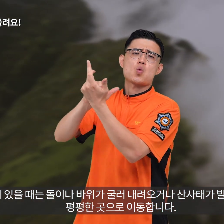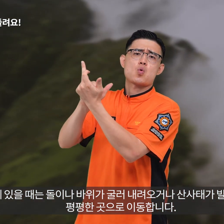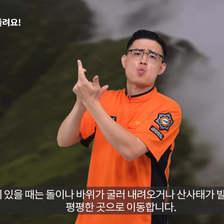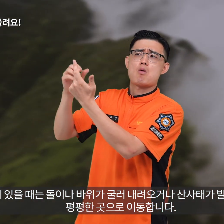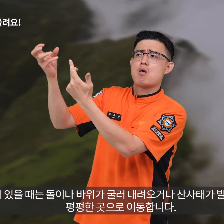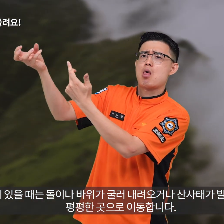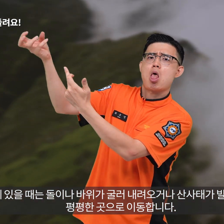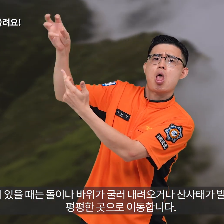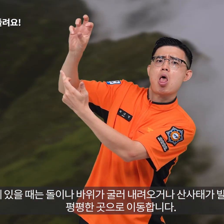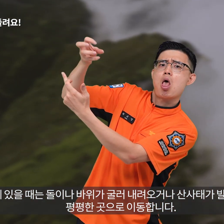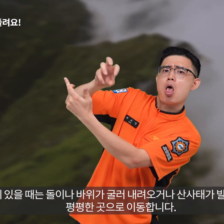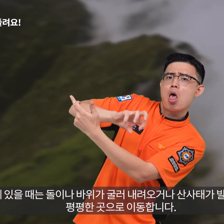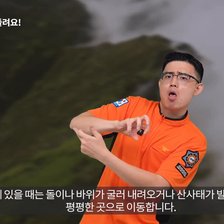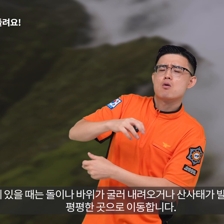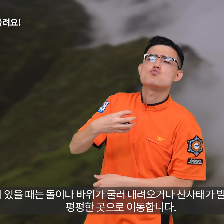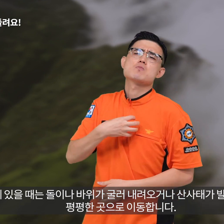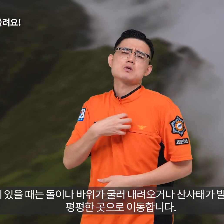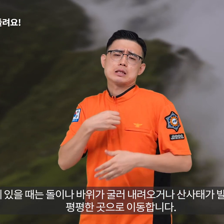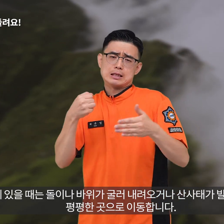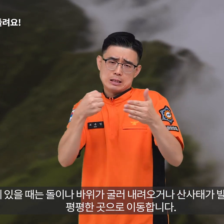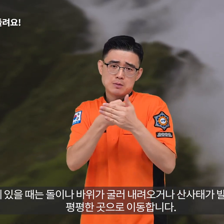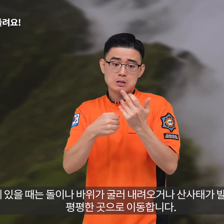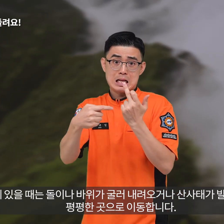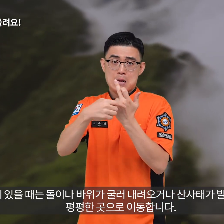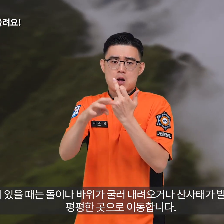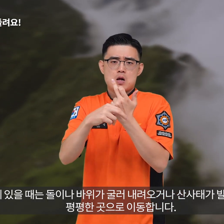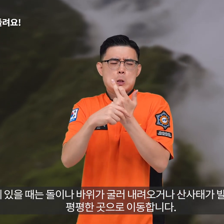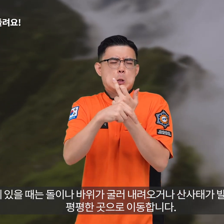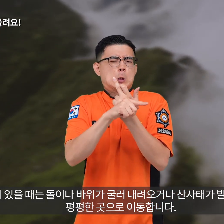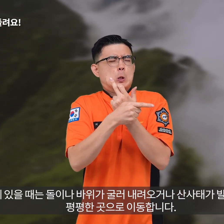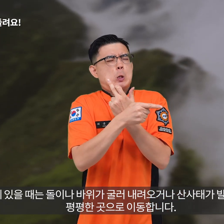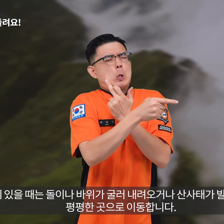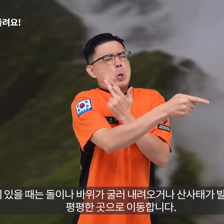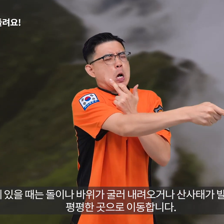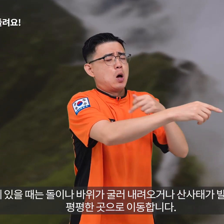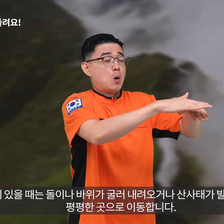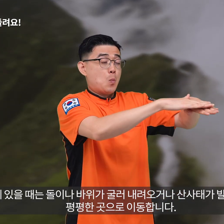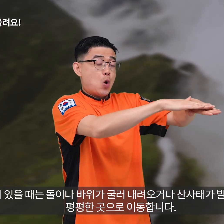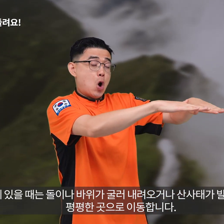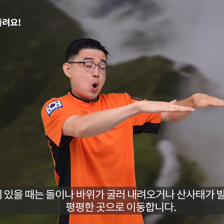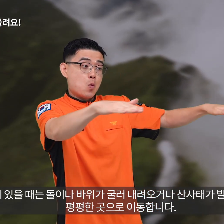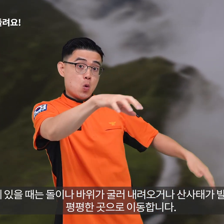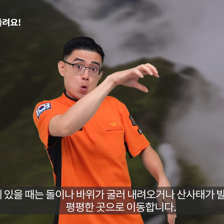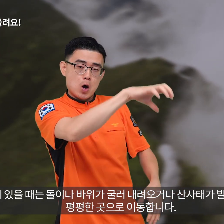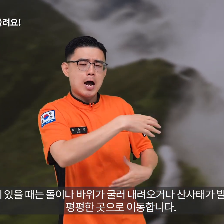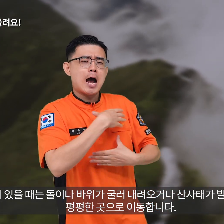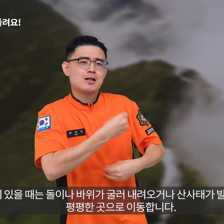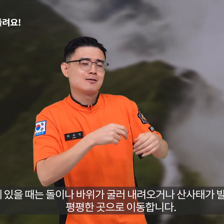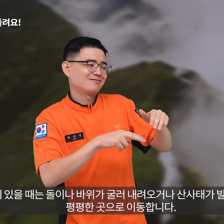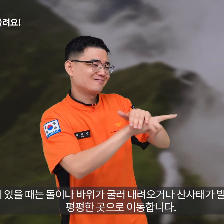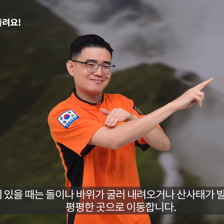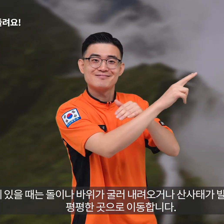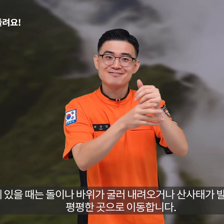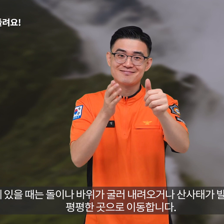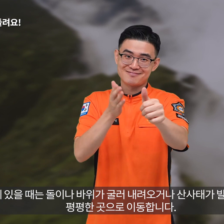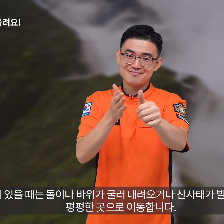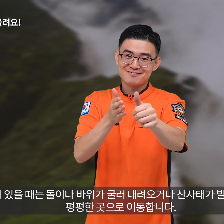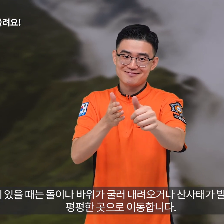돌이나 바위가 굴러 내려오거나 산사태가 발생할 수 있으므로 평평한 곳으로 이동합니다.